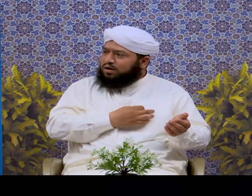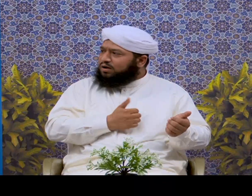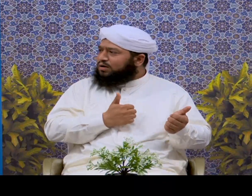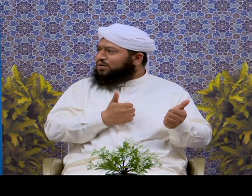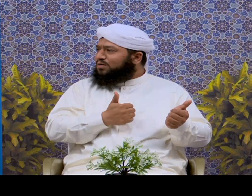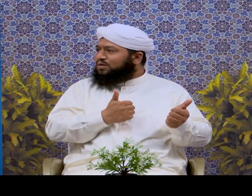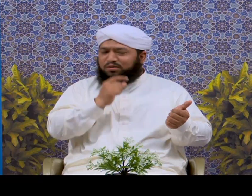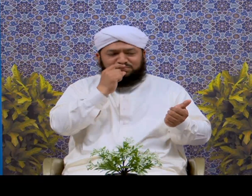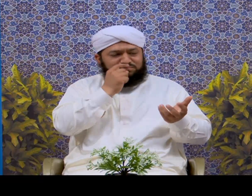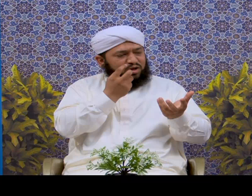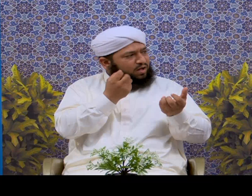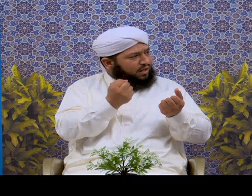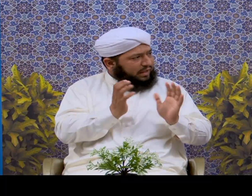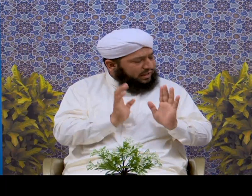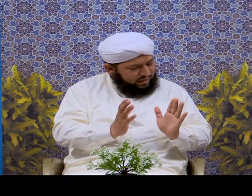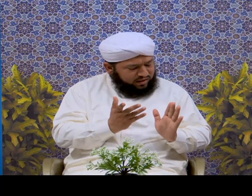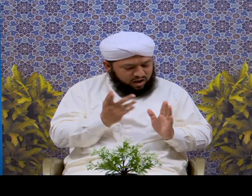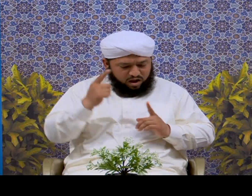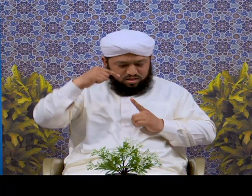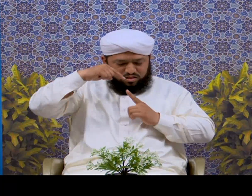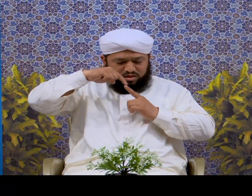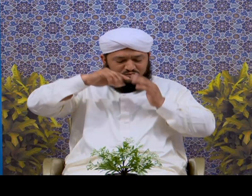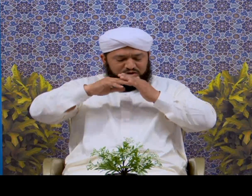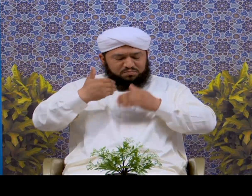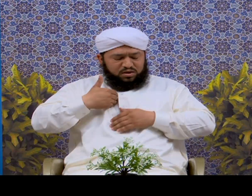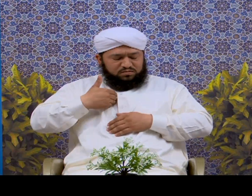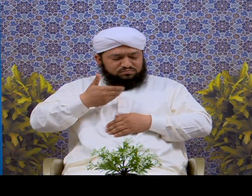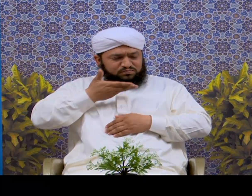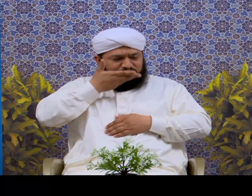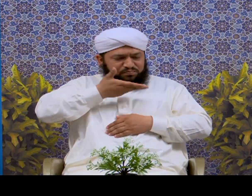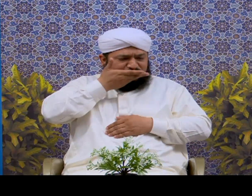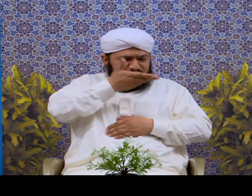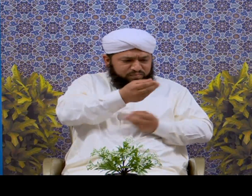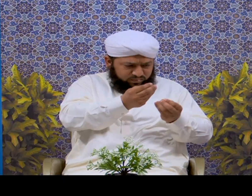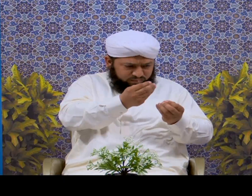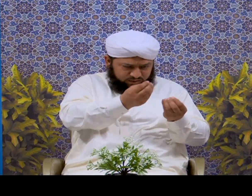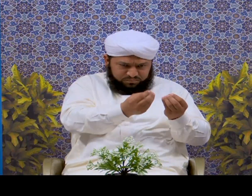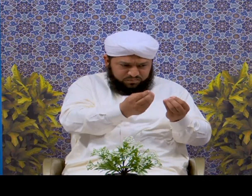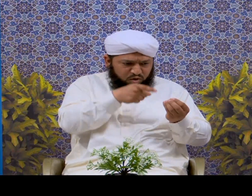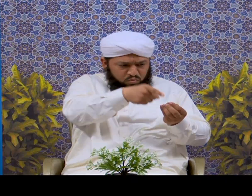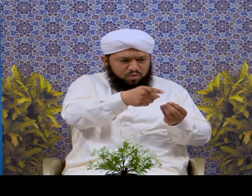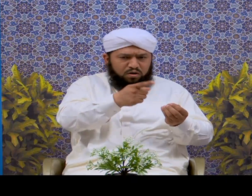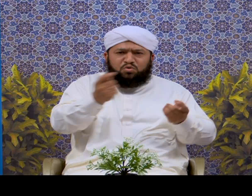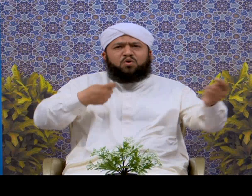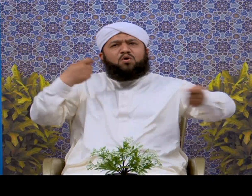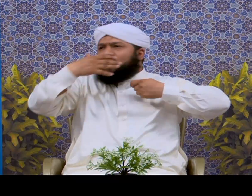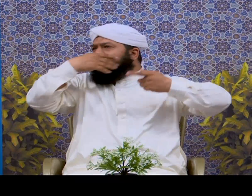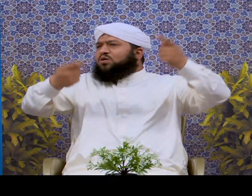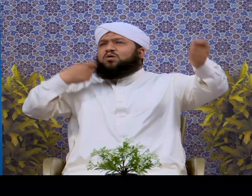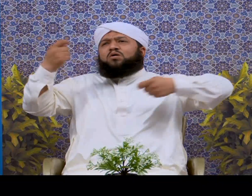روزہ بھی رکھا ہوا ہے۔ شیخ ابو بکر شبلی رحمۃ اللہ علیہ فرماتے ہیں، میں نے اس سے پوچھا، تم لوٹ مار بھی کرتے ہو، روزہ بھی